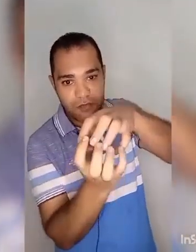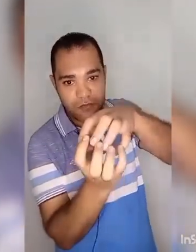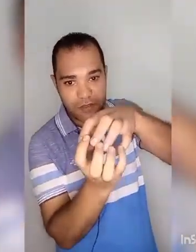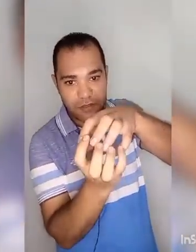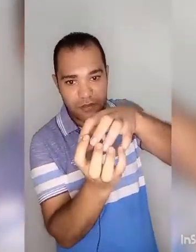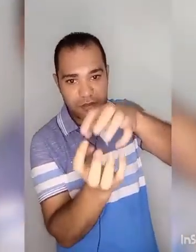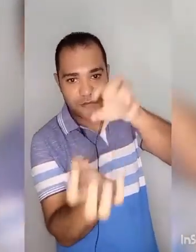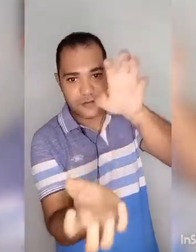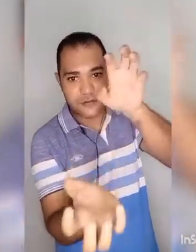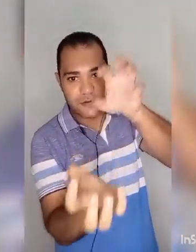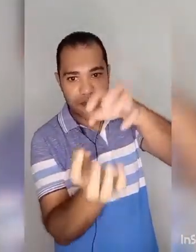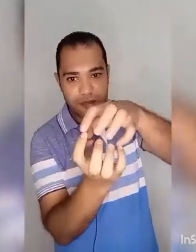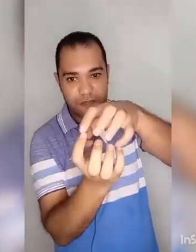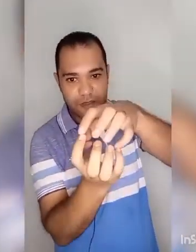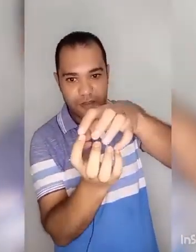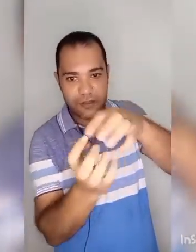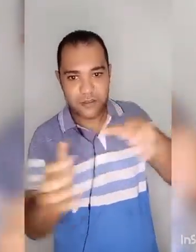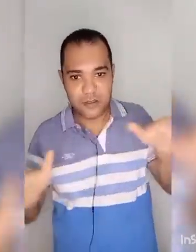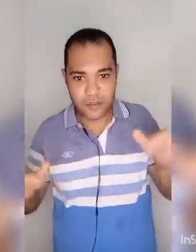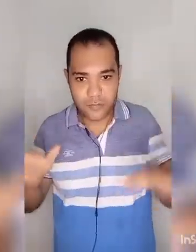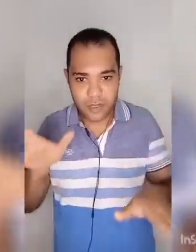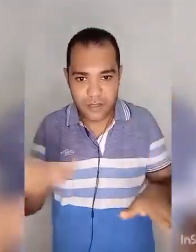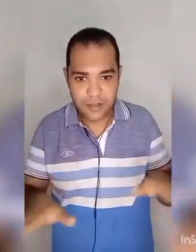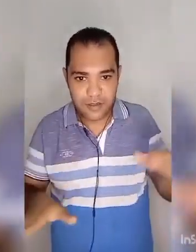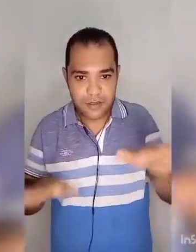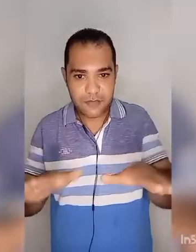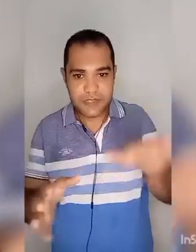الفك، الفك يبقى تمساح.